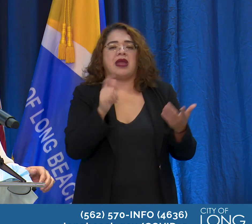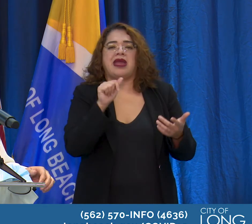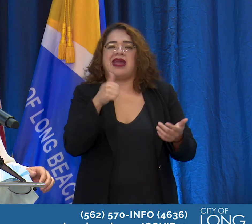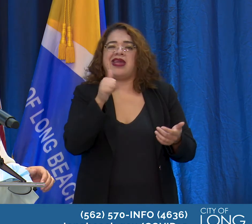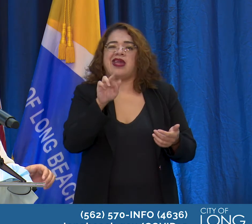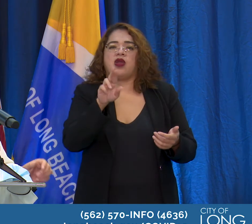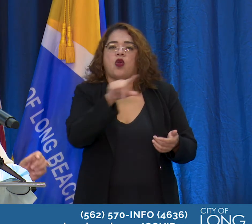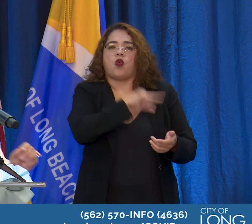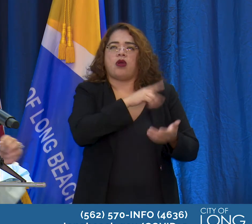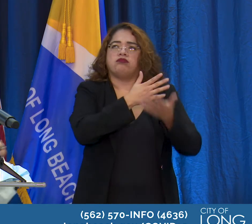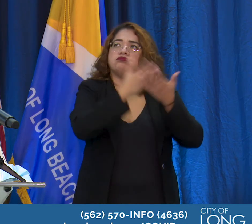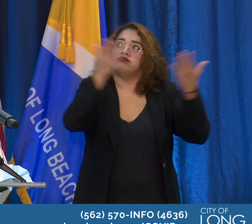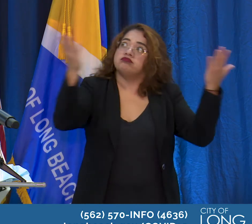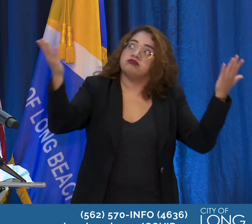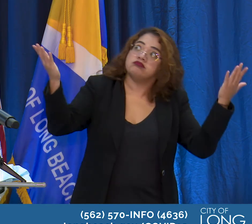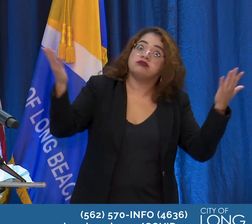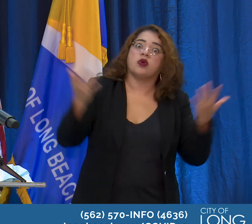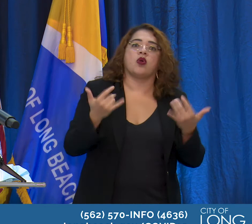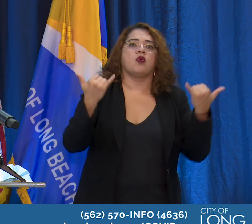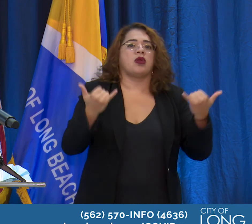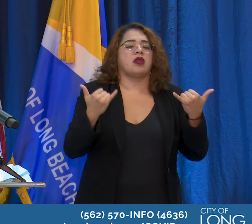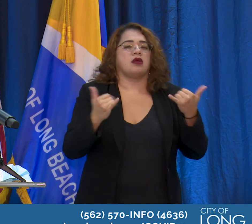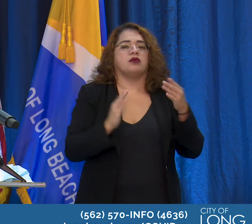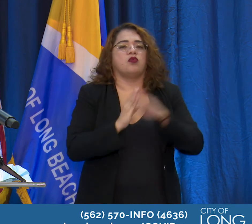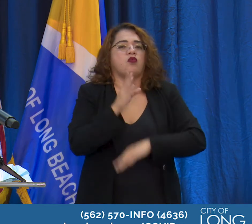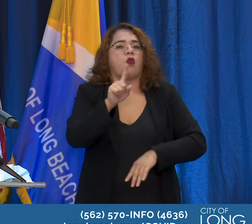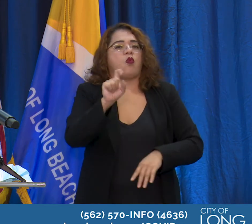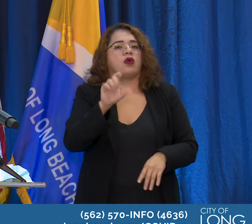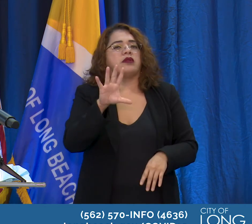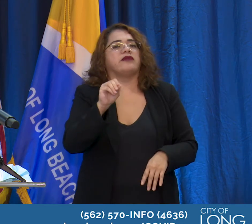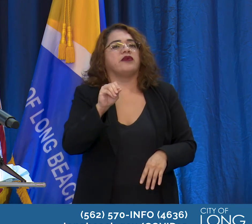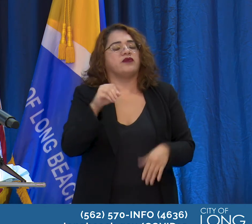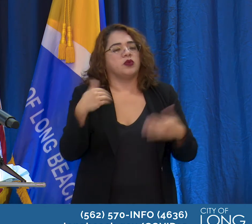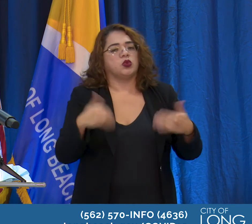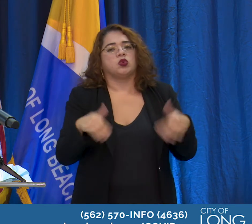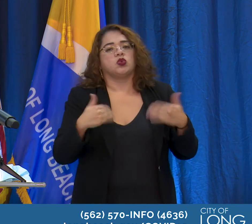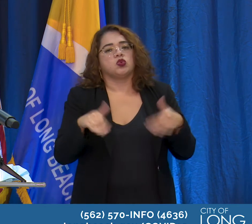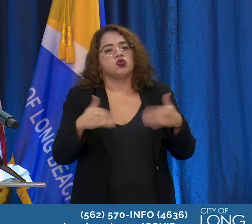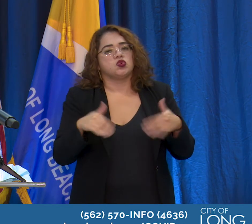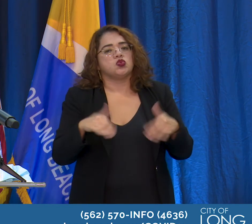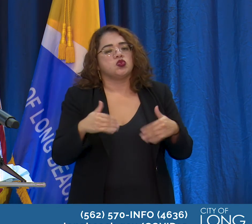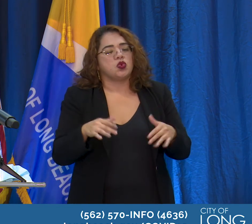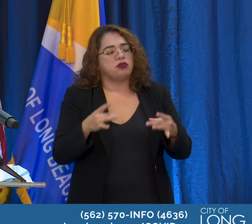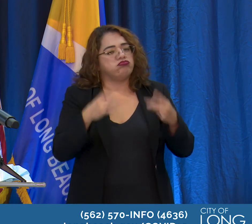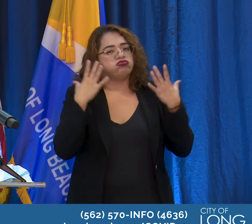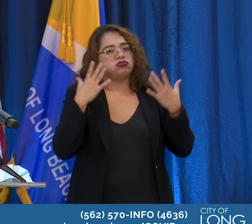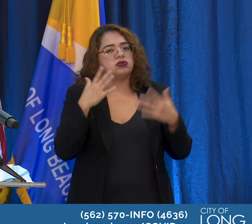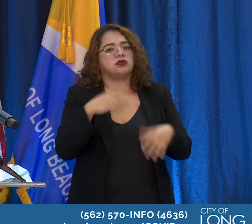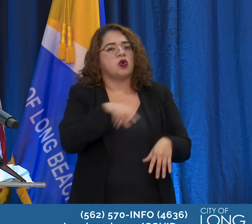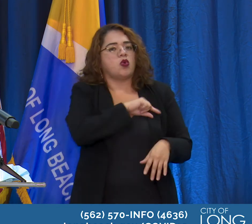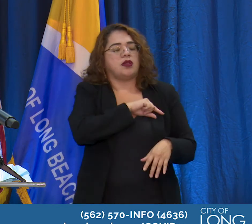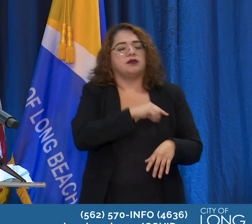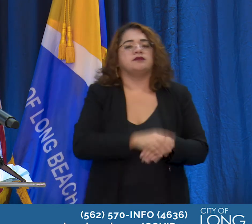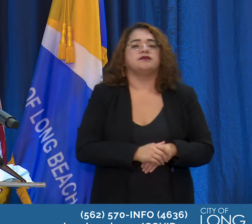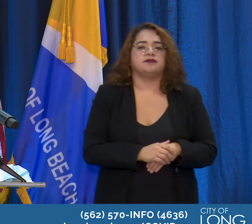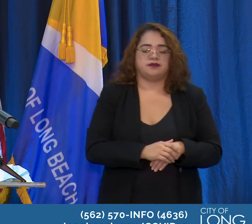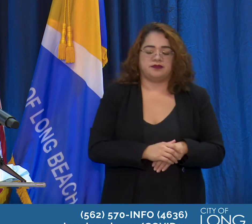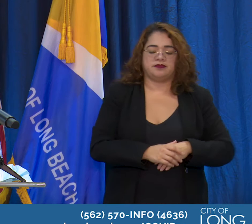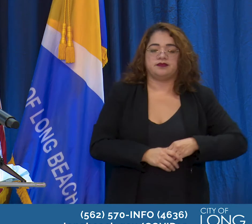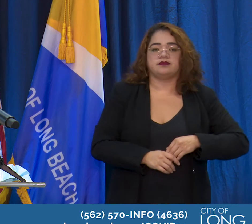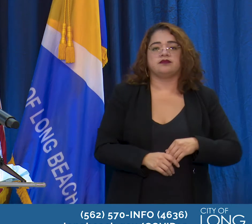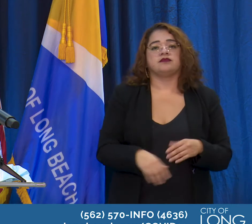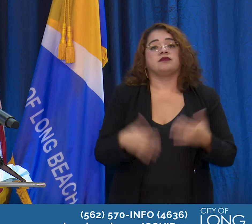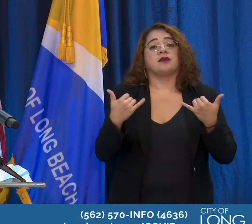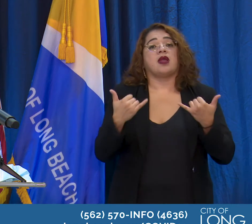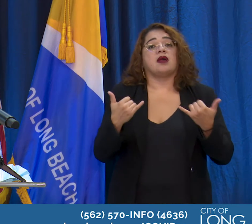AIRNOW.gov. Esta es una excelente manera de mantenerse informado. La tasa de casos y